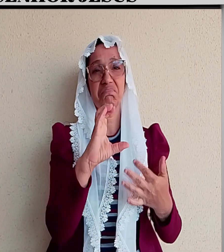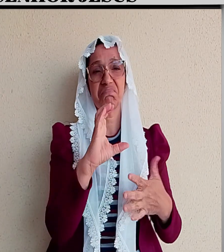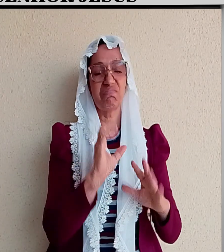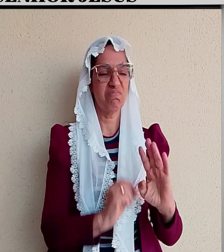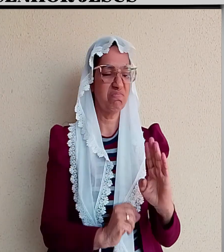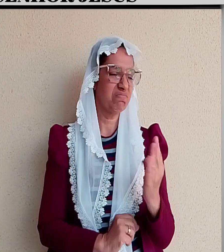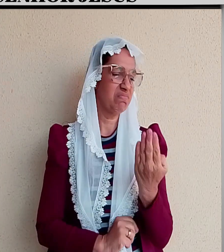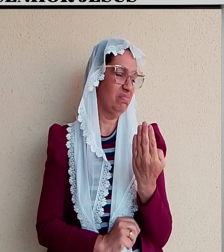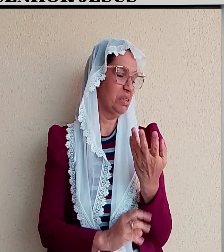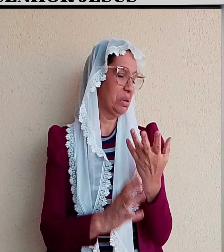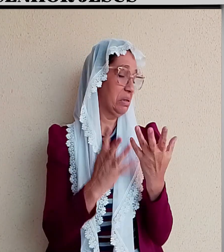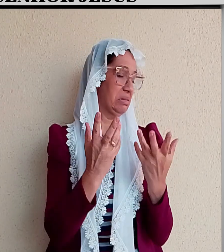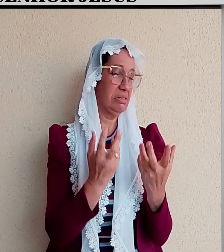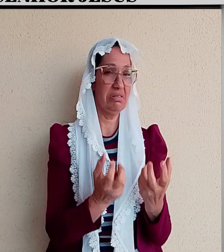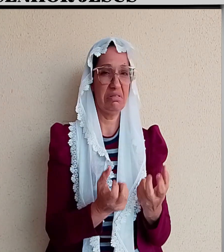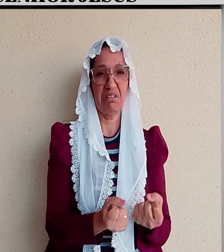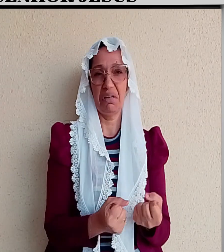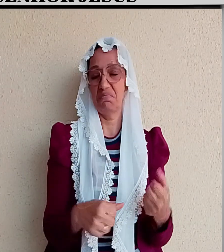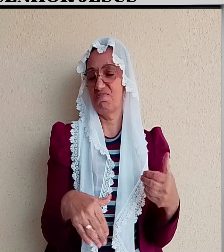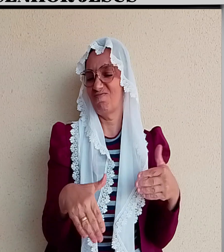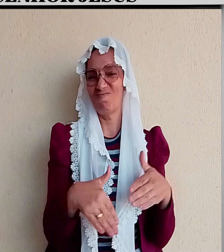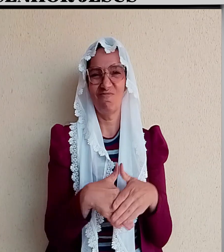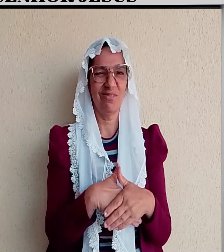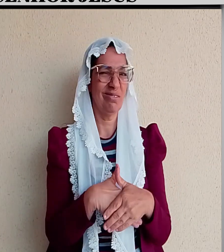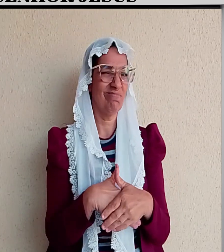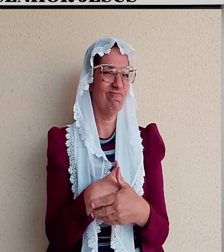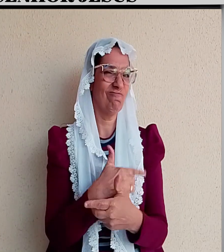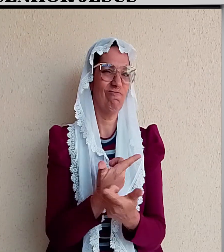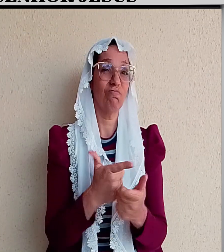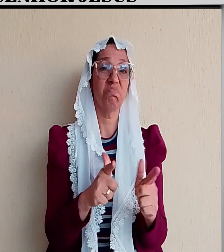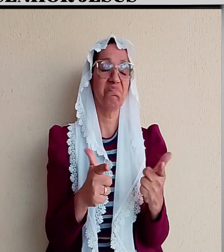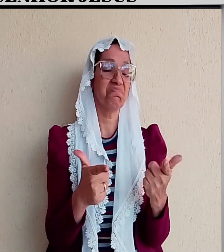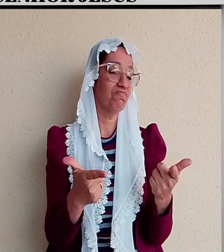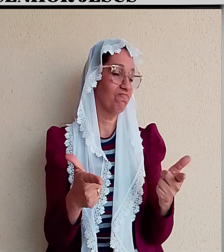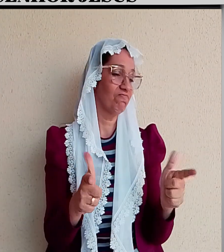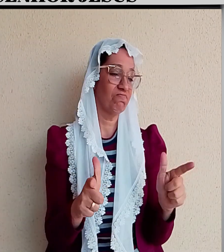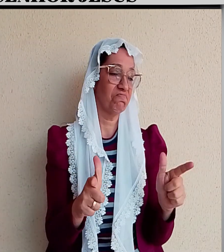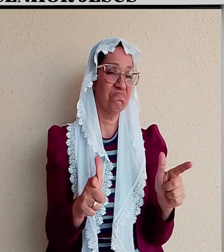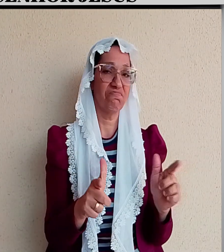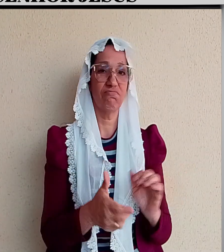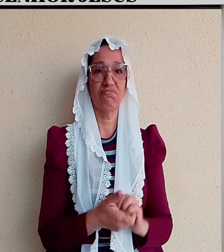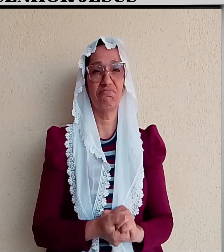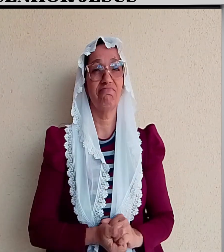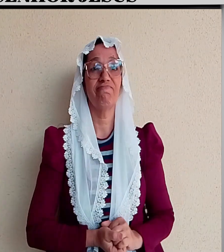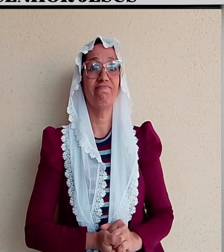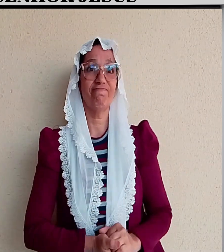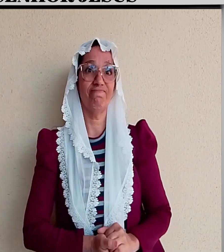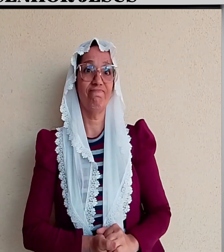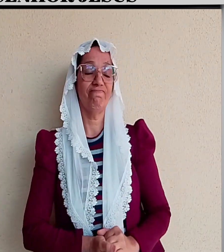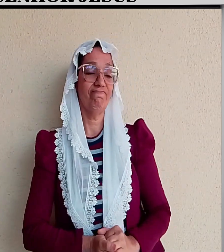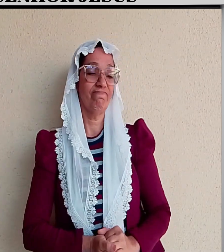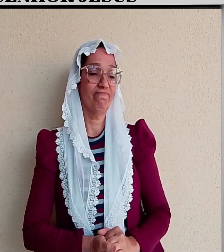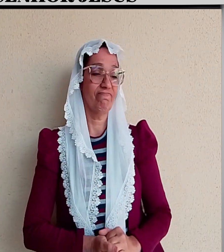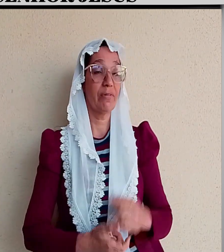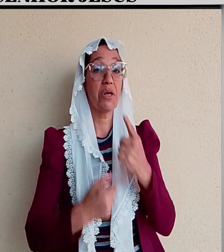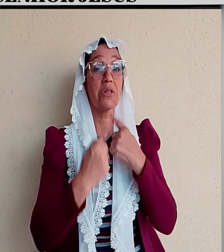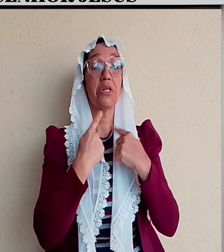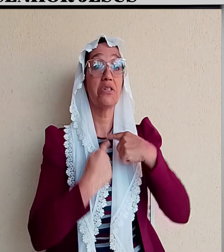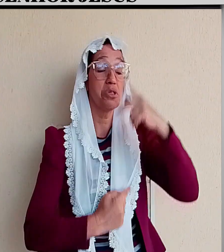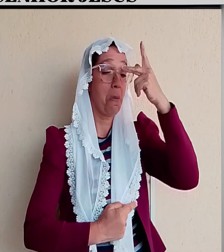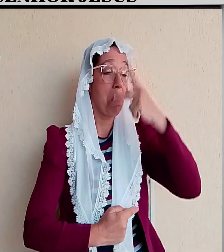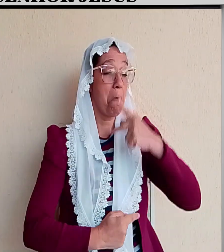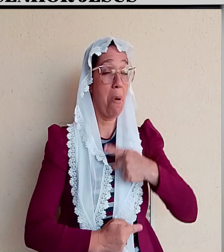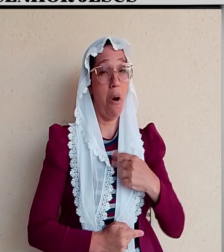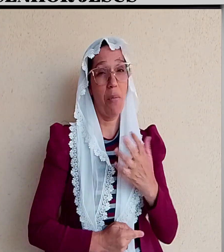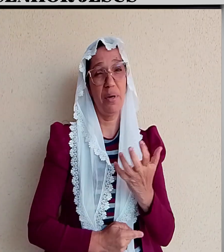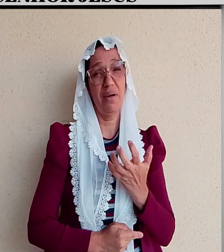submeter ao processo da humildade. Ele não quer saber, aleluia, que a vontade dele é vã, aleluia. Para ele, a vontade dele